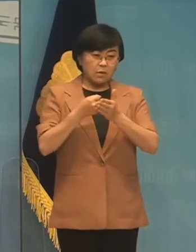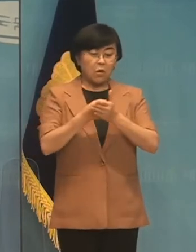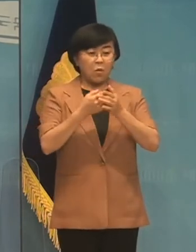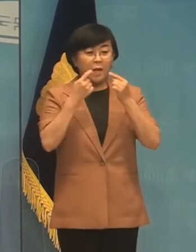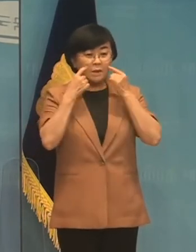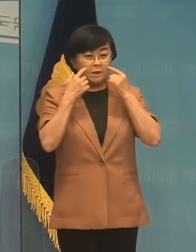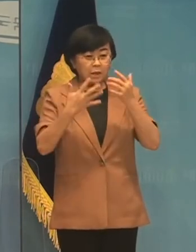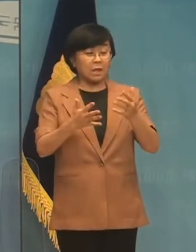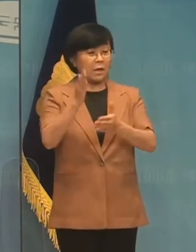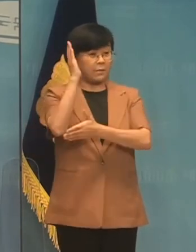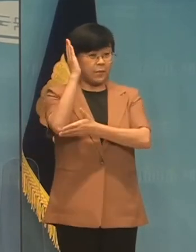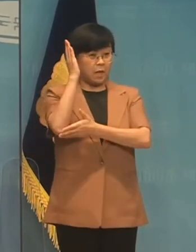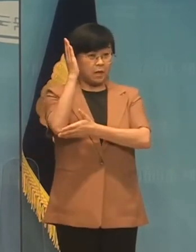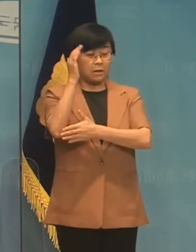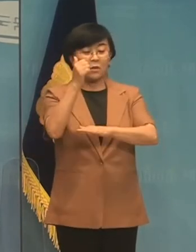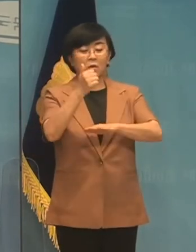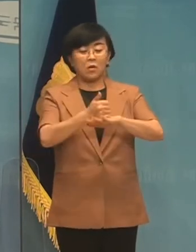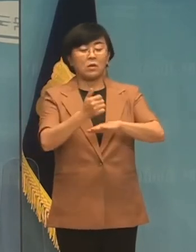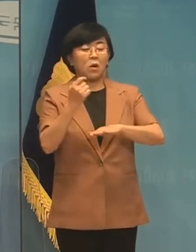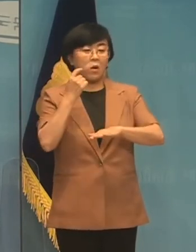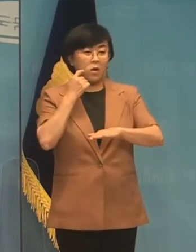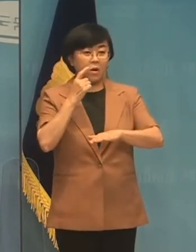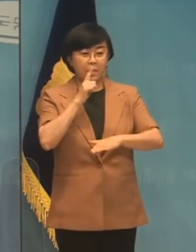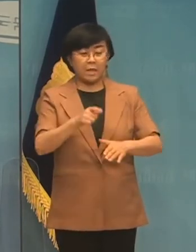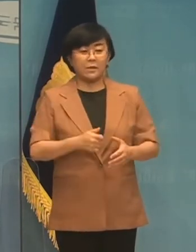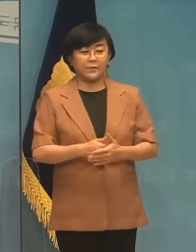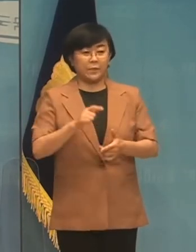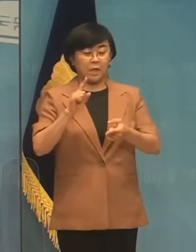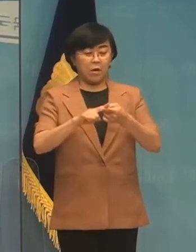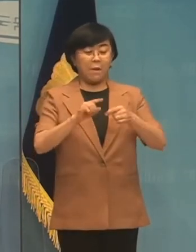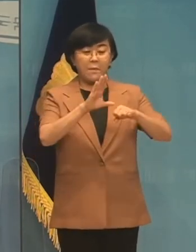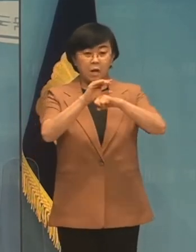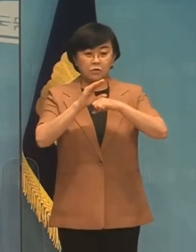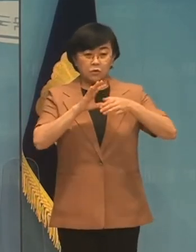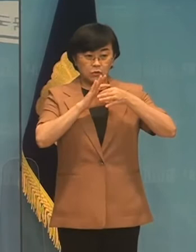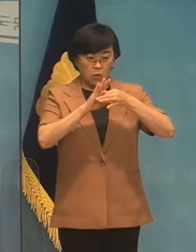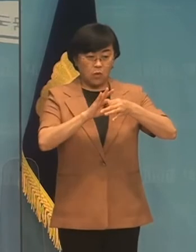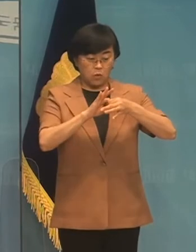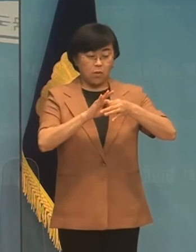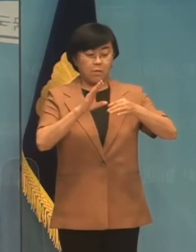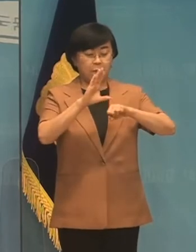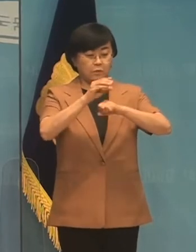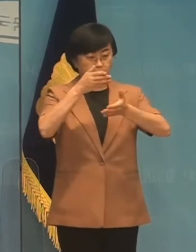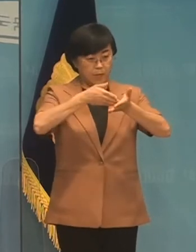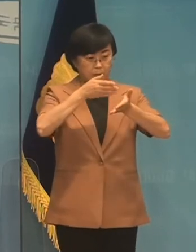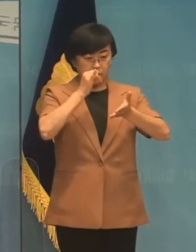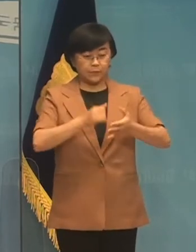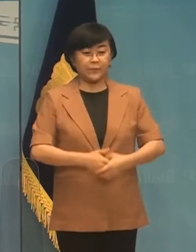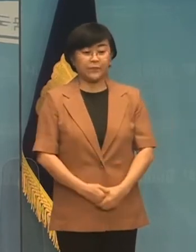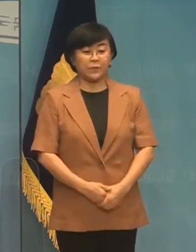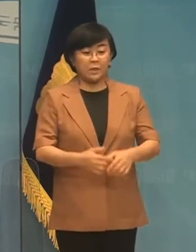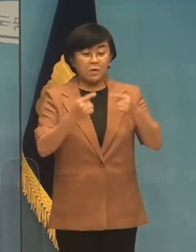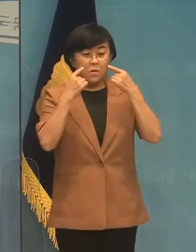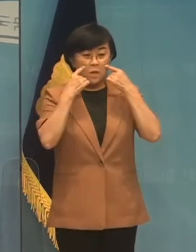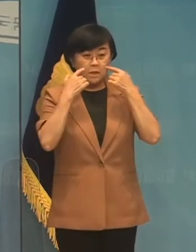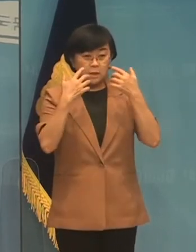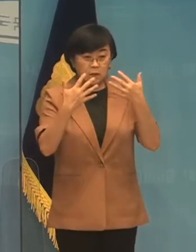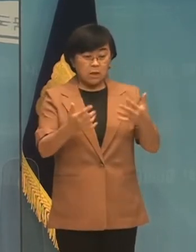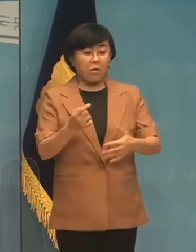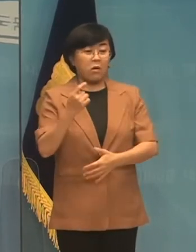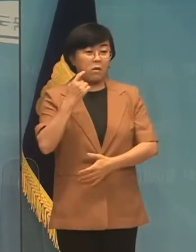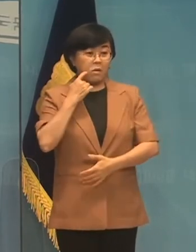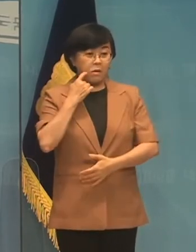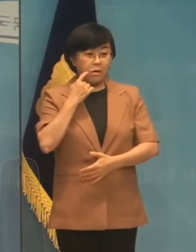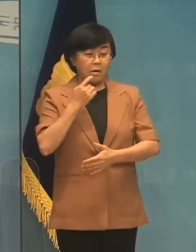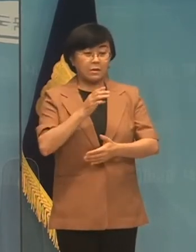말함으로써 결과적으로 허위사실을 말하였고 이는 방송을 통하여 보도되었습니다. 명백한